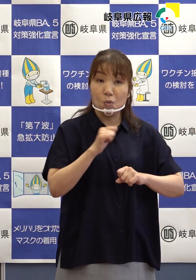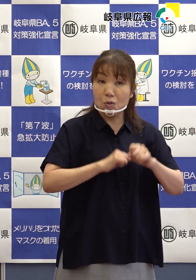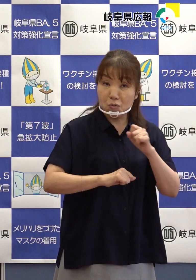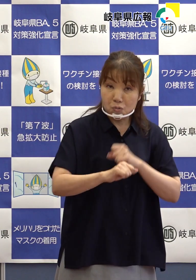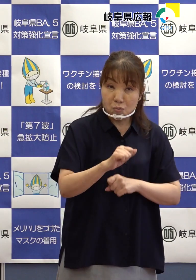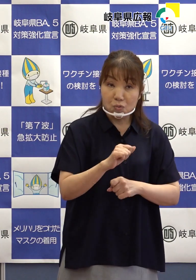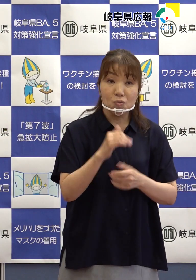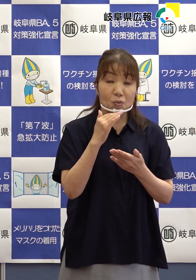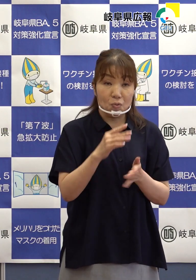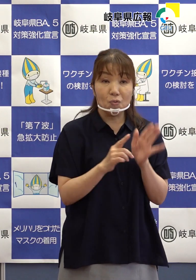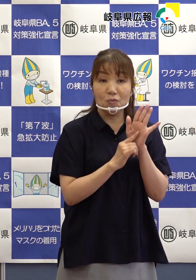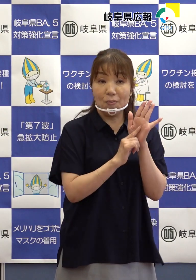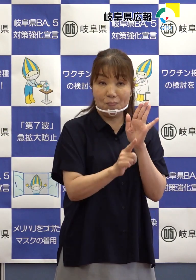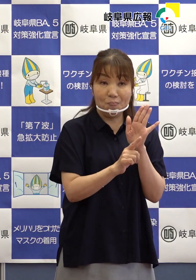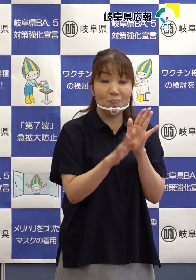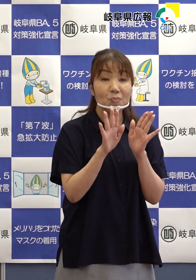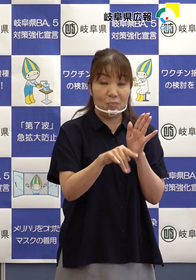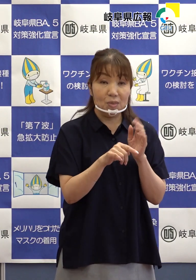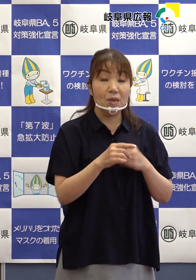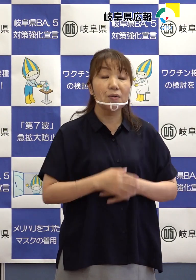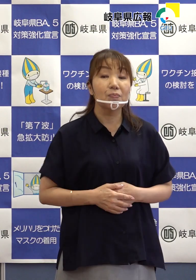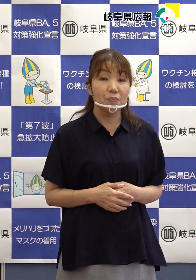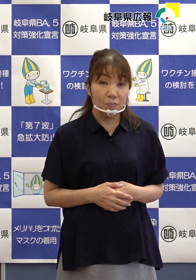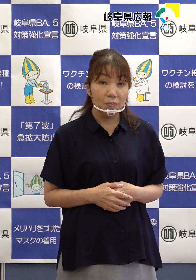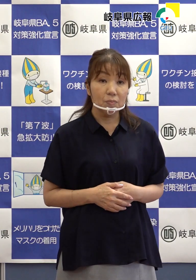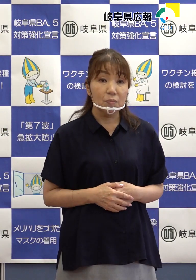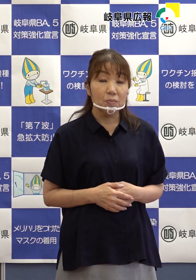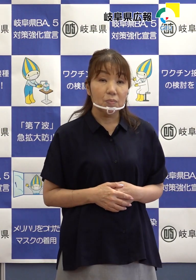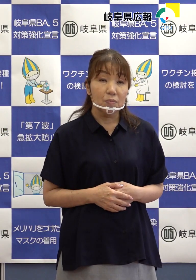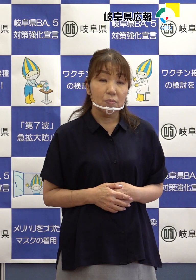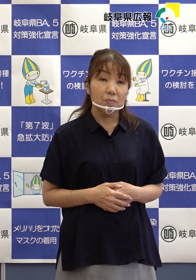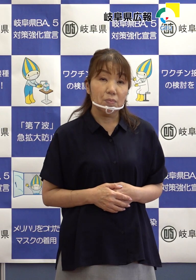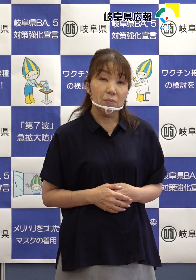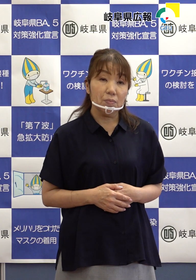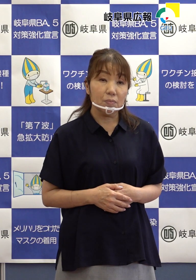マークみたいさせていただいたことでありますあのただ